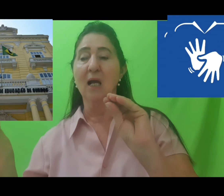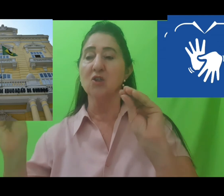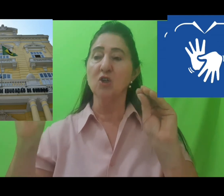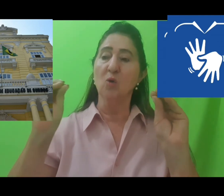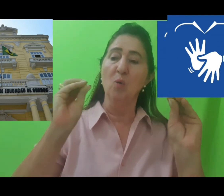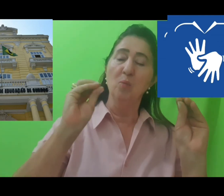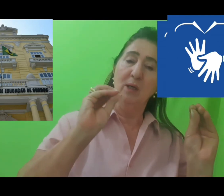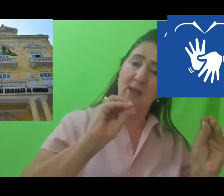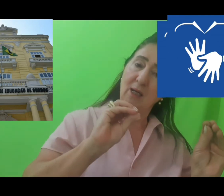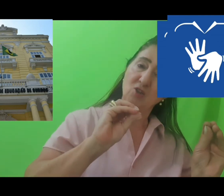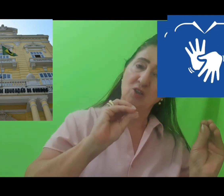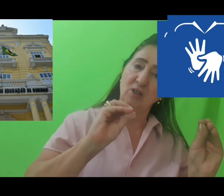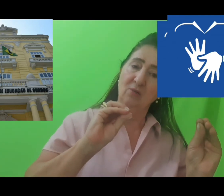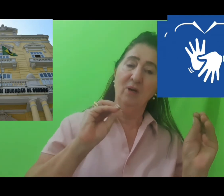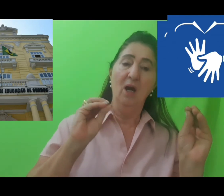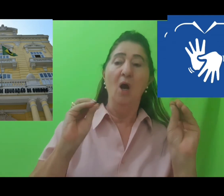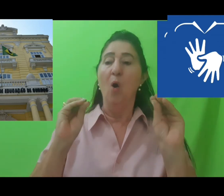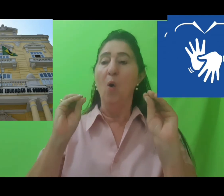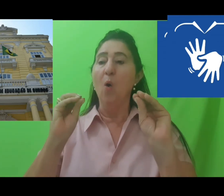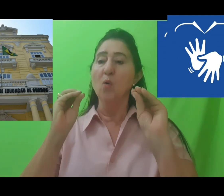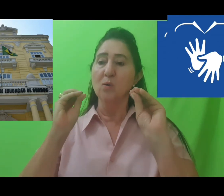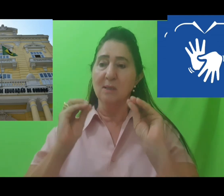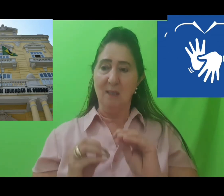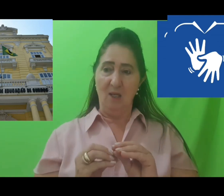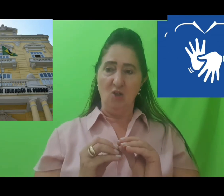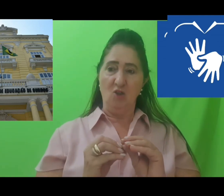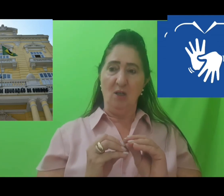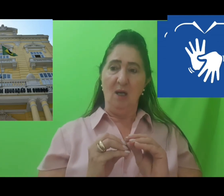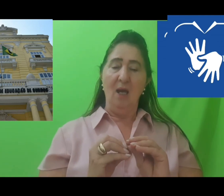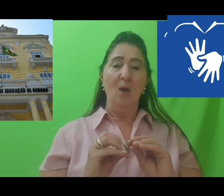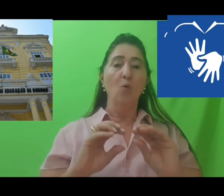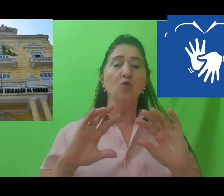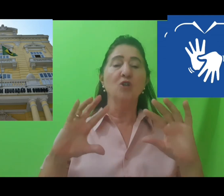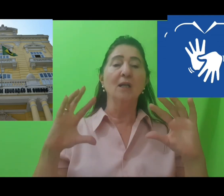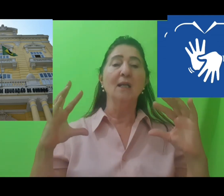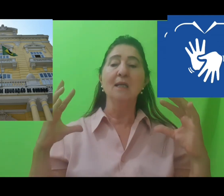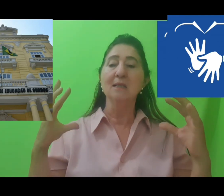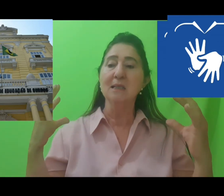flexibilidade comunicativa, ou seja, utiliza